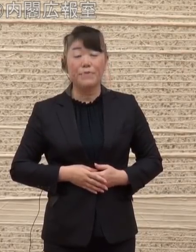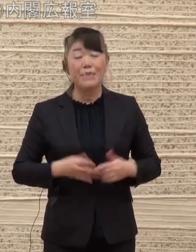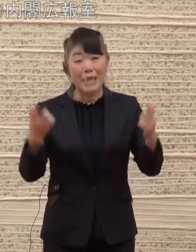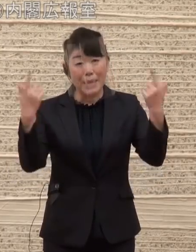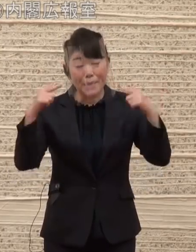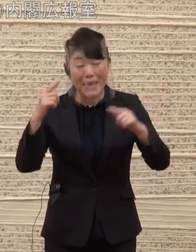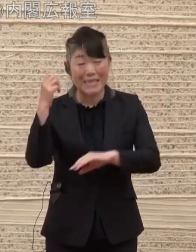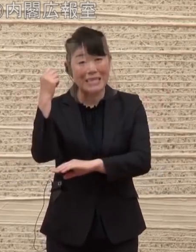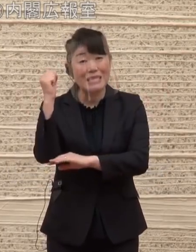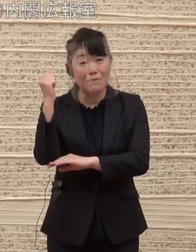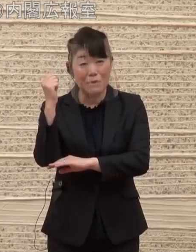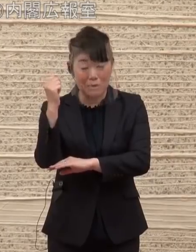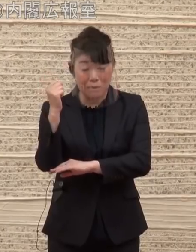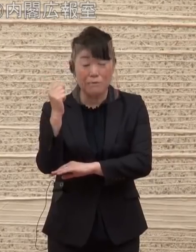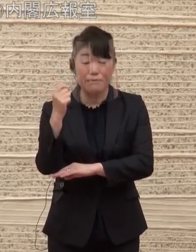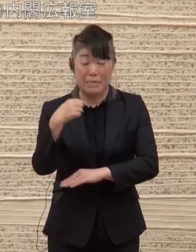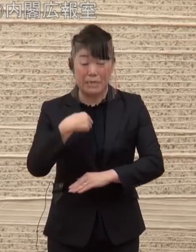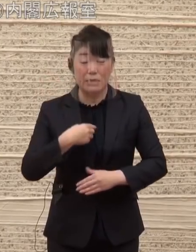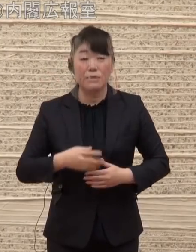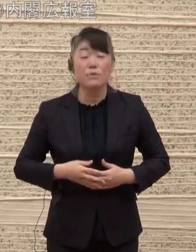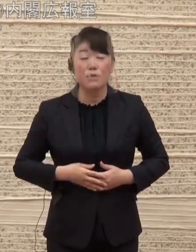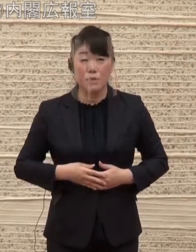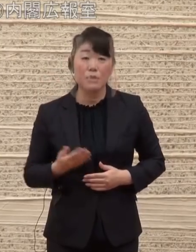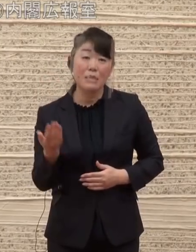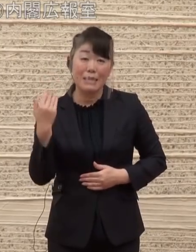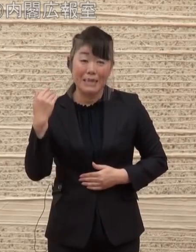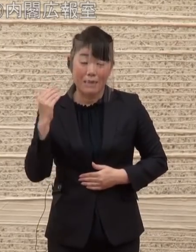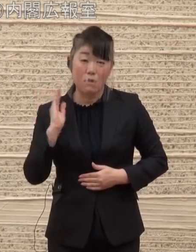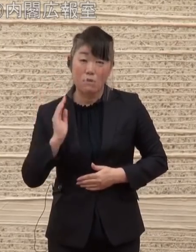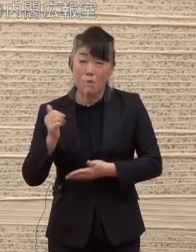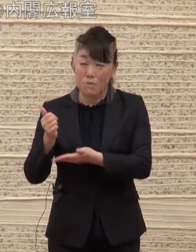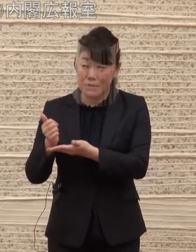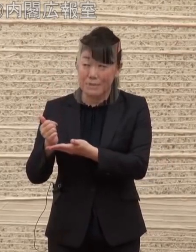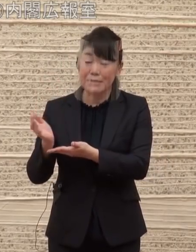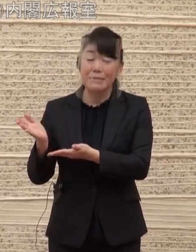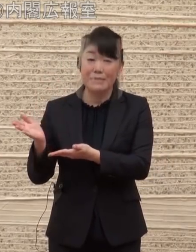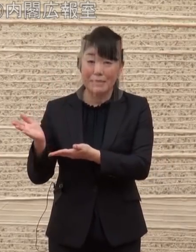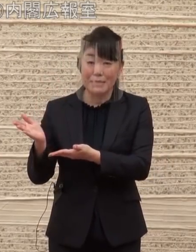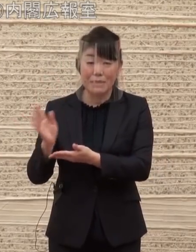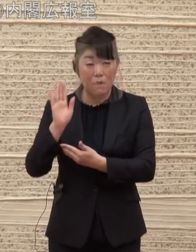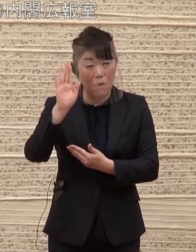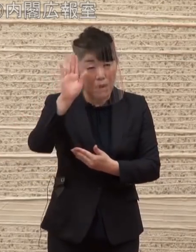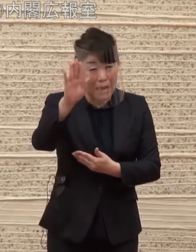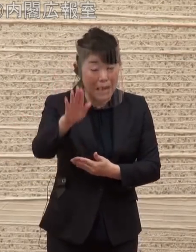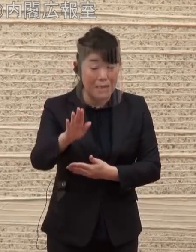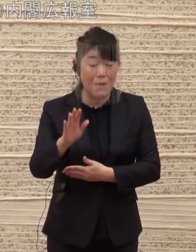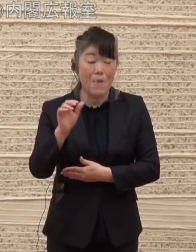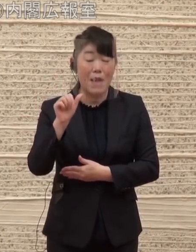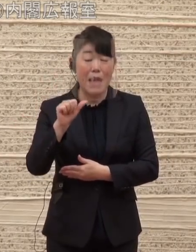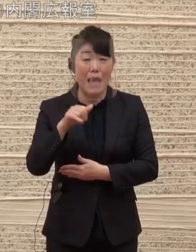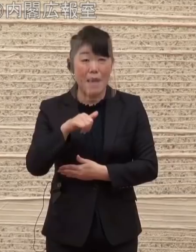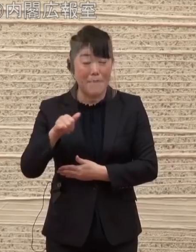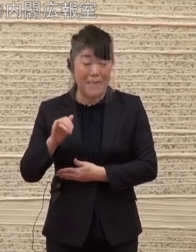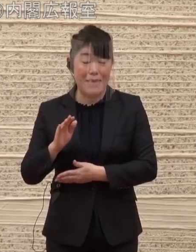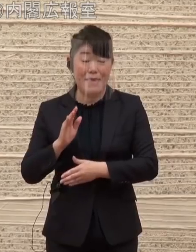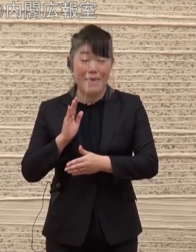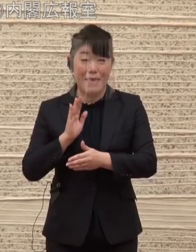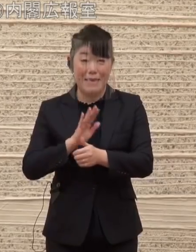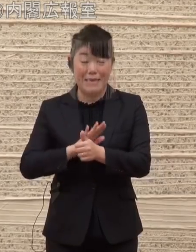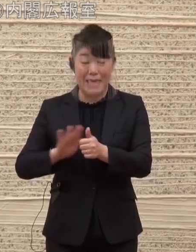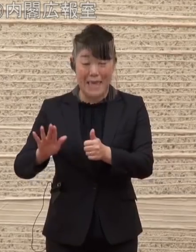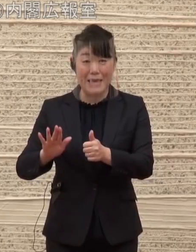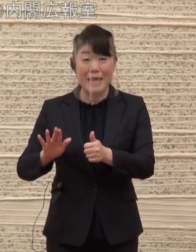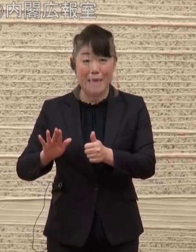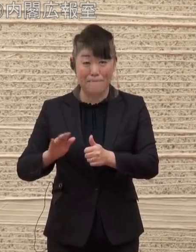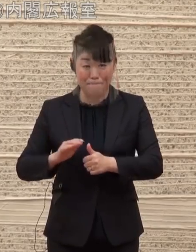毎日新聞の大分と申します先ほど総理あの今まあこれからの安倍政権のまあ1丁目1番星して経済再生を